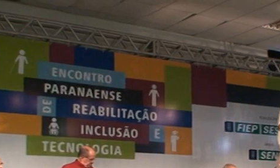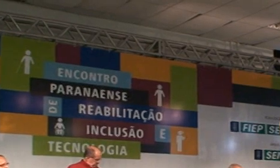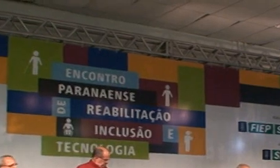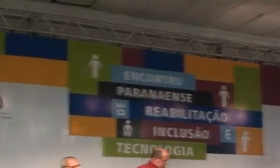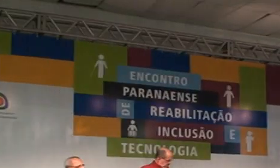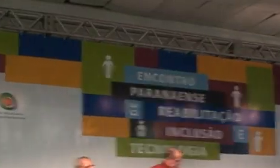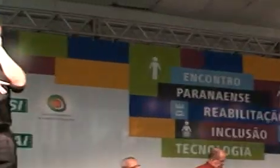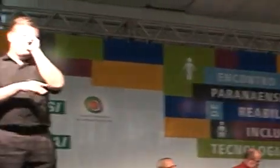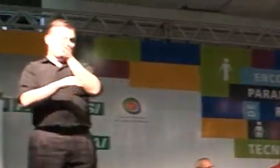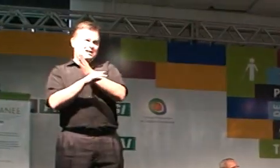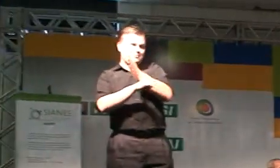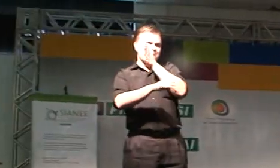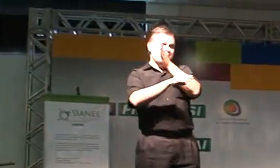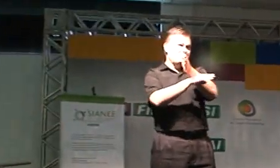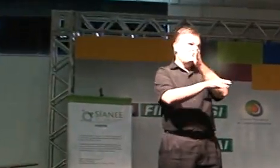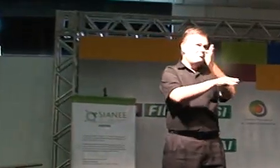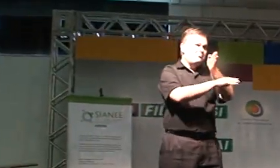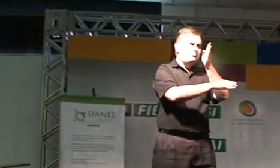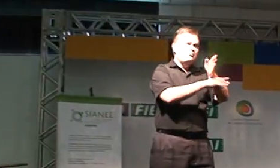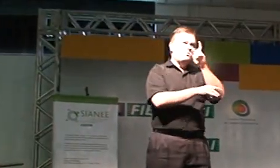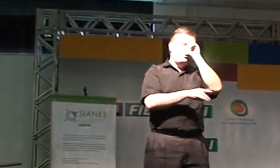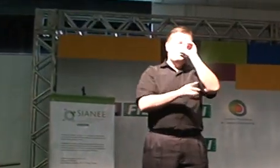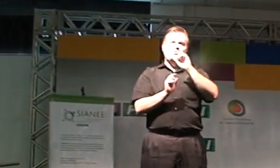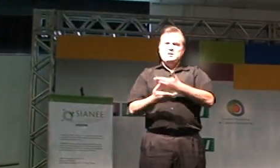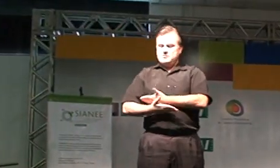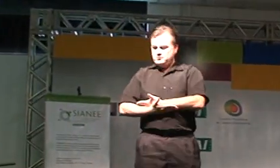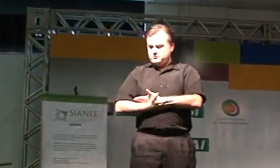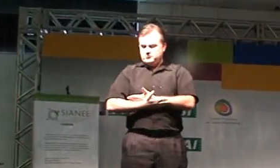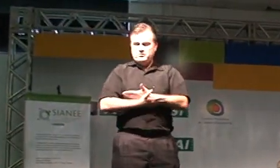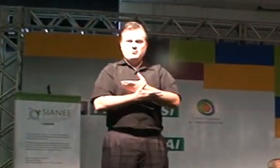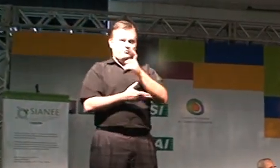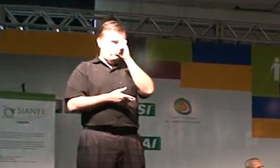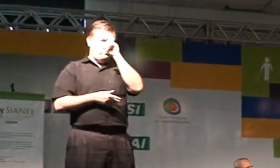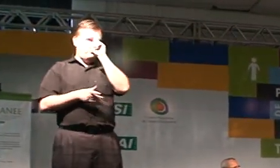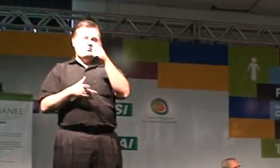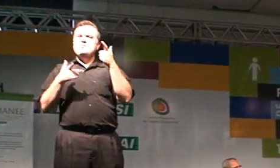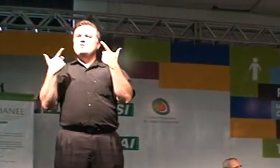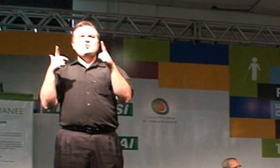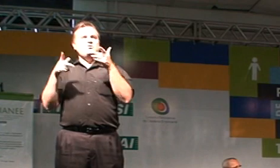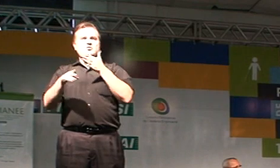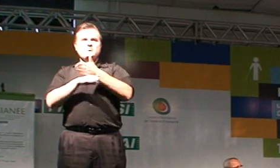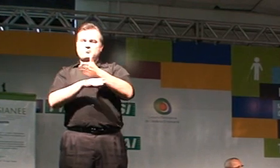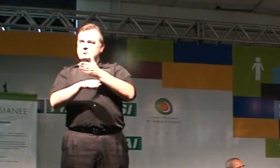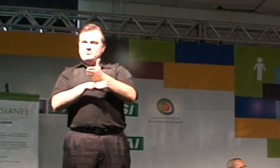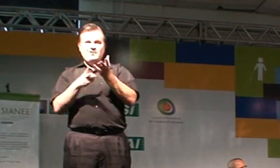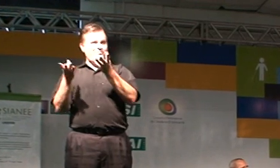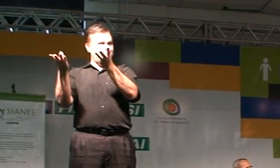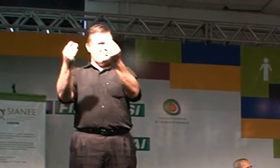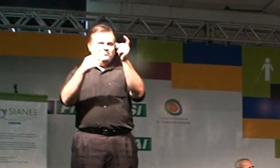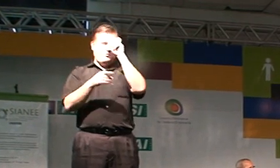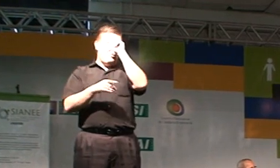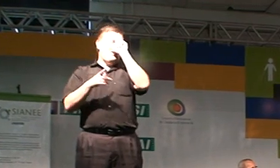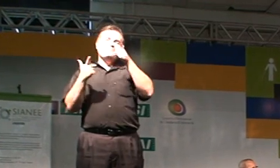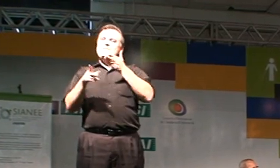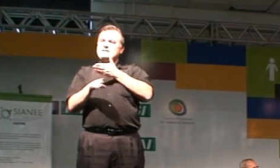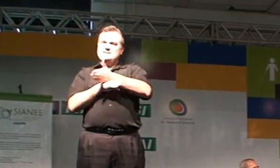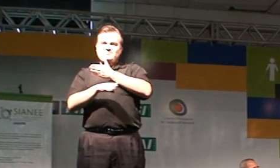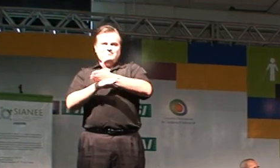e hospital, de clínica em clínica, teve que entrar com ele no colo, porque a maioria dos hospitais não tinha acessibilidade, e ainda hoje muitos deles não tem.